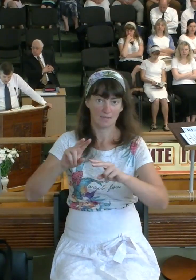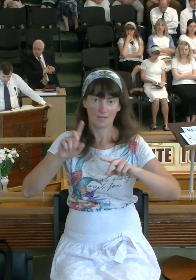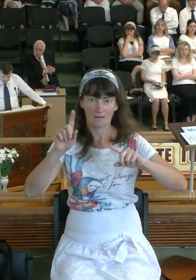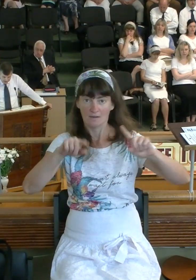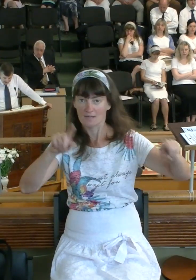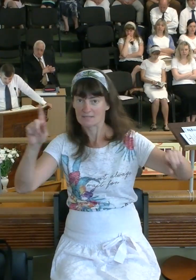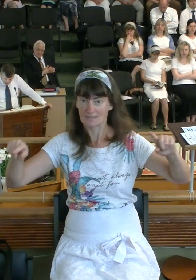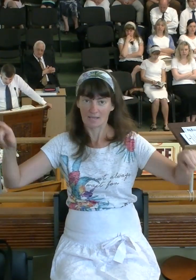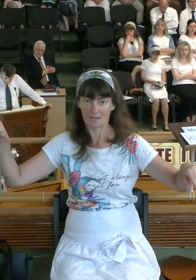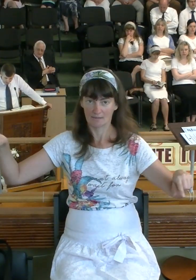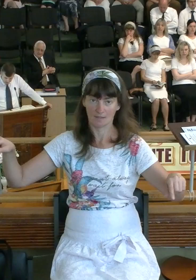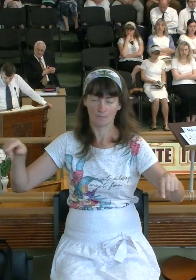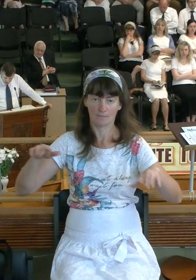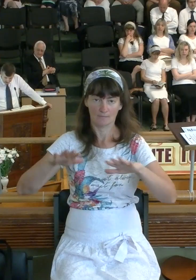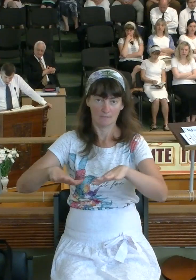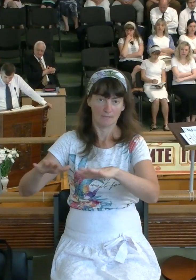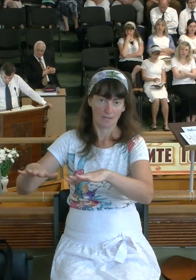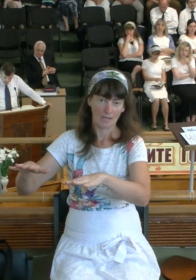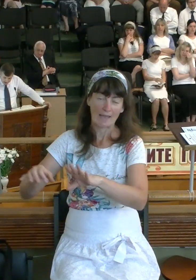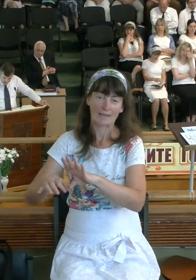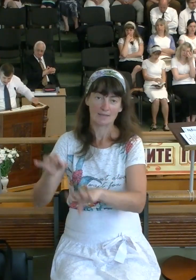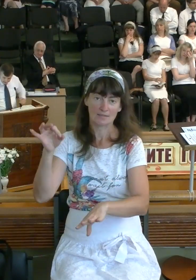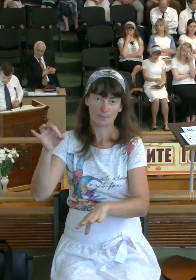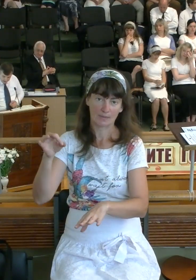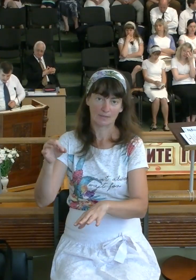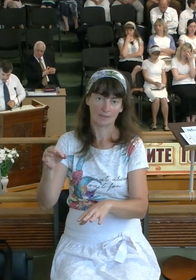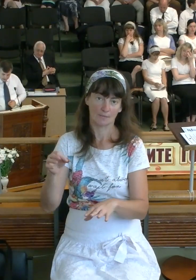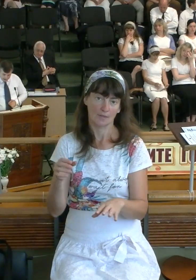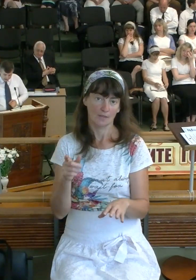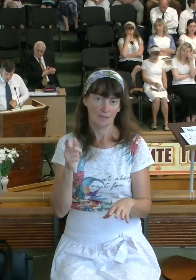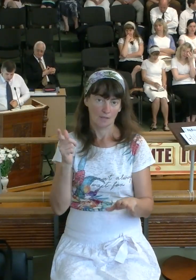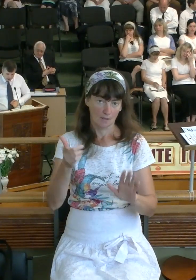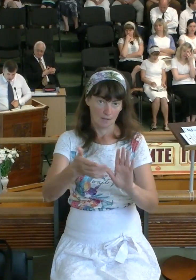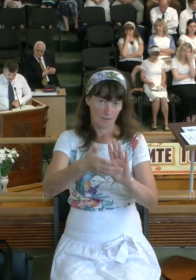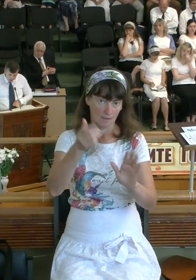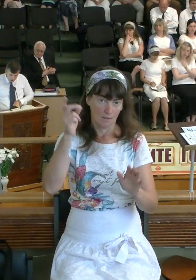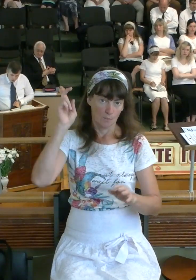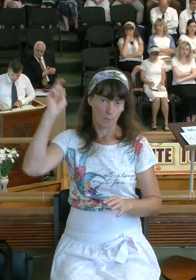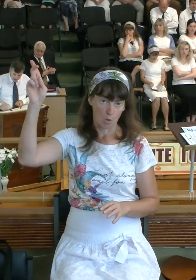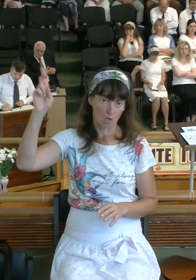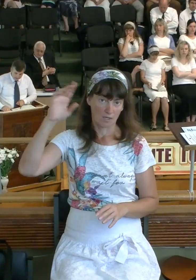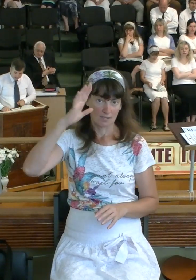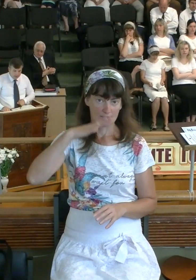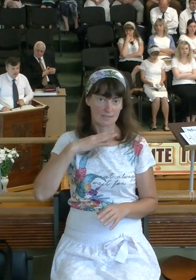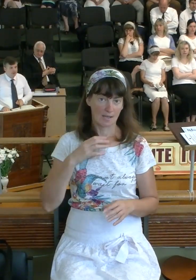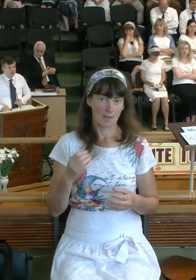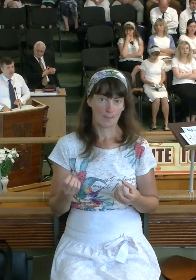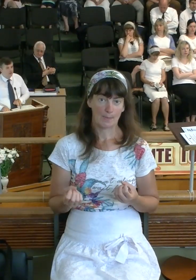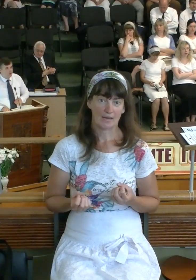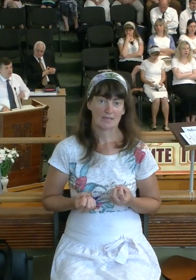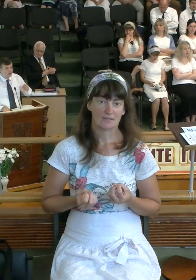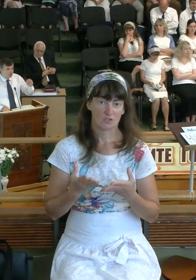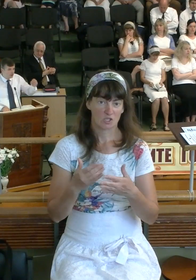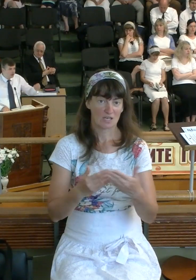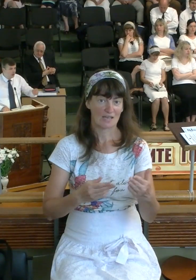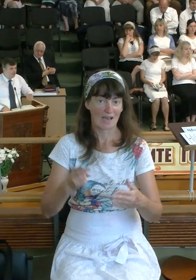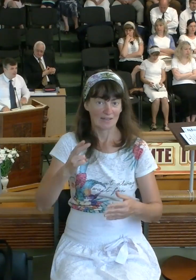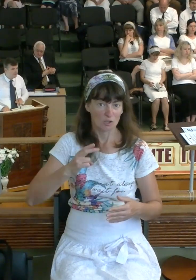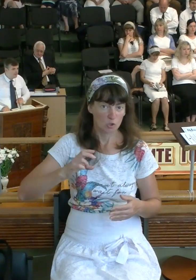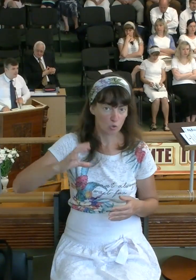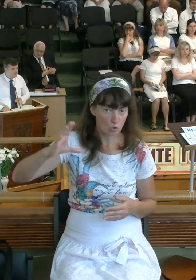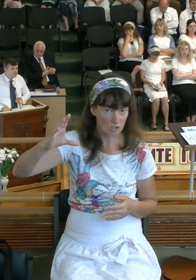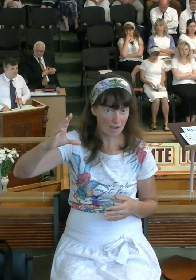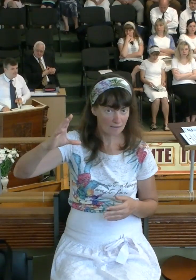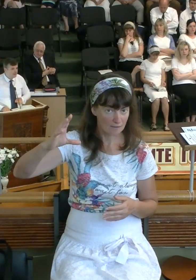Вифинии, избранным по предведению Бога Отца, при освящении от Духа, и посмотрите, какое дальше идет